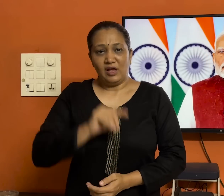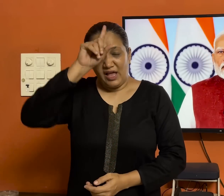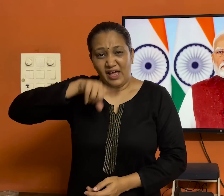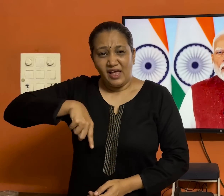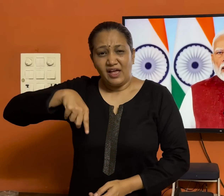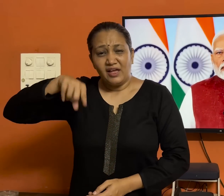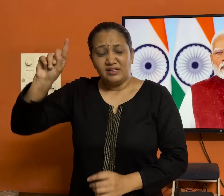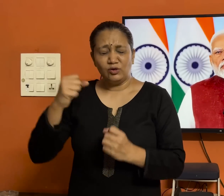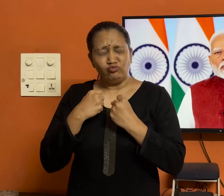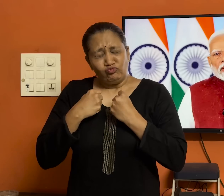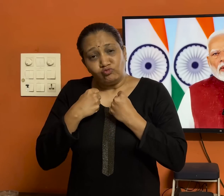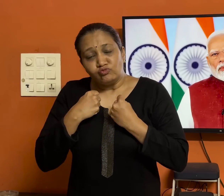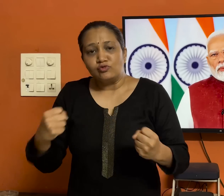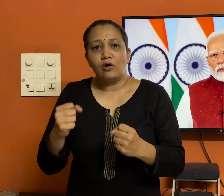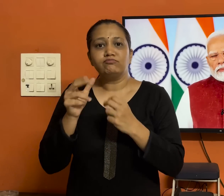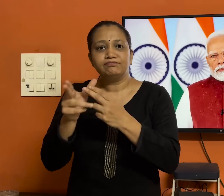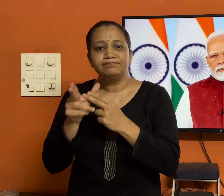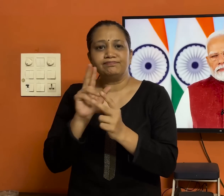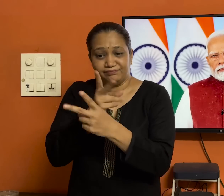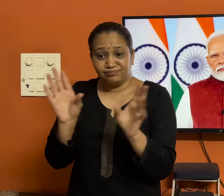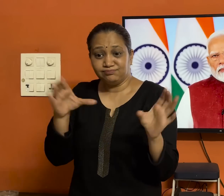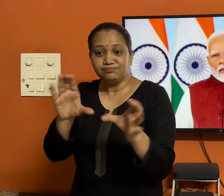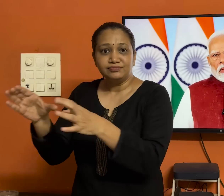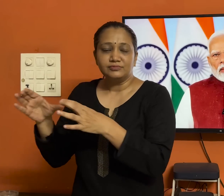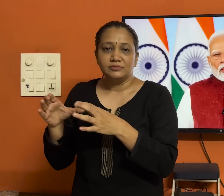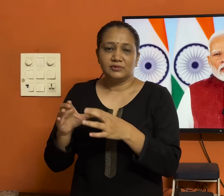भारत की पराक्रमी सेनाओं को,